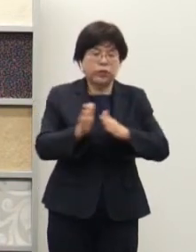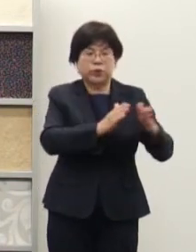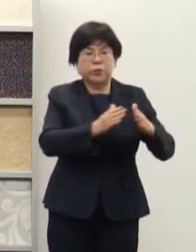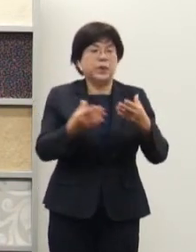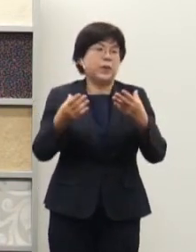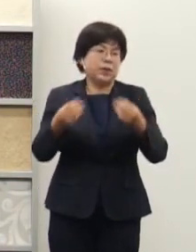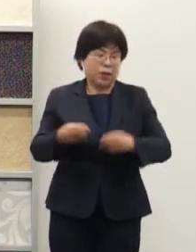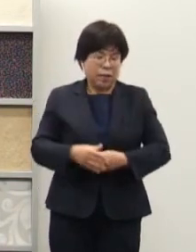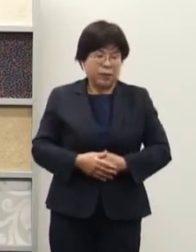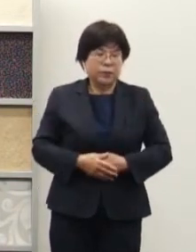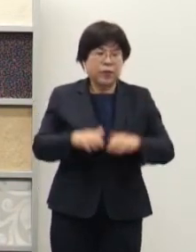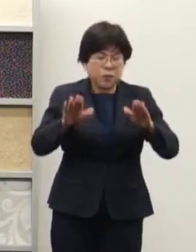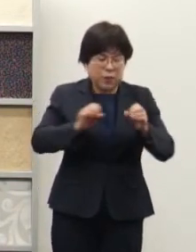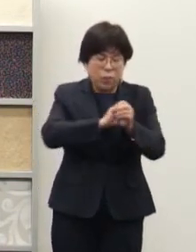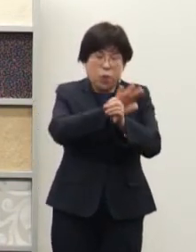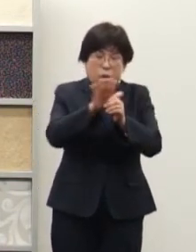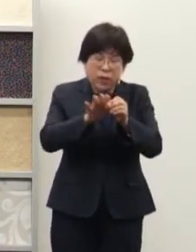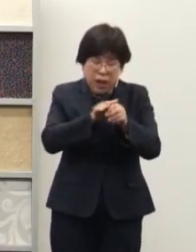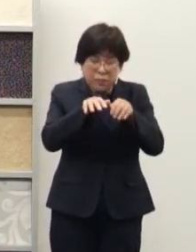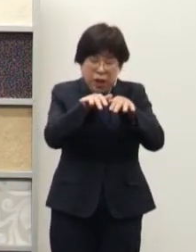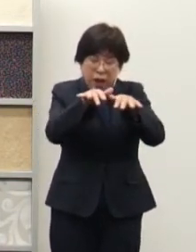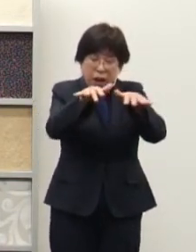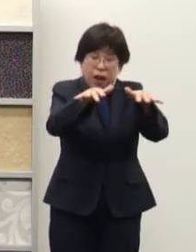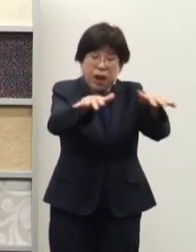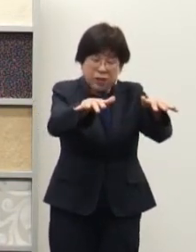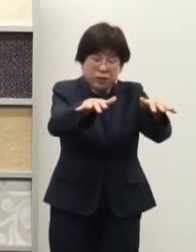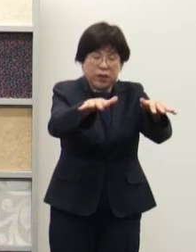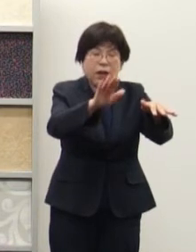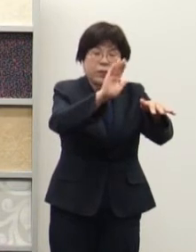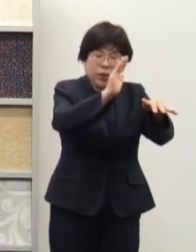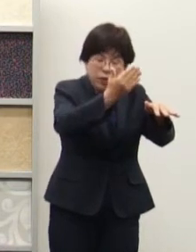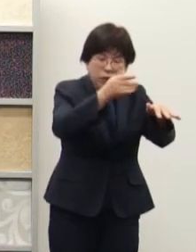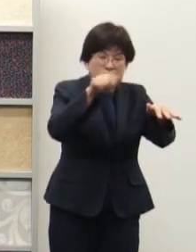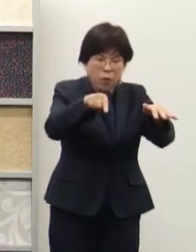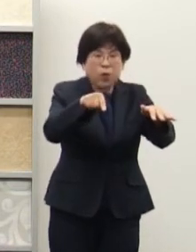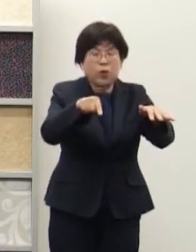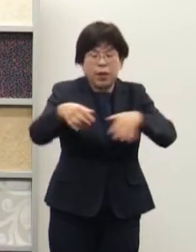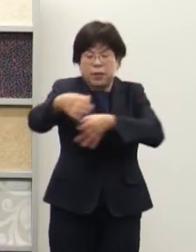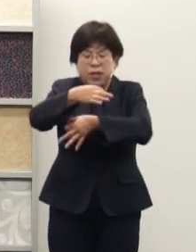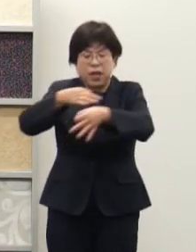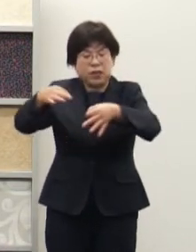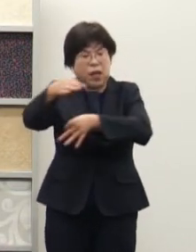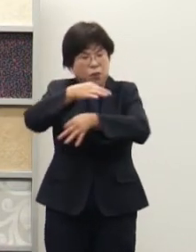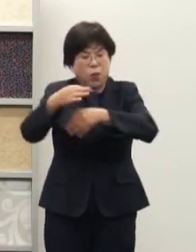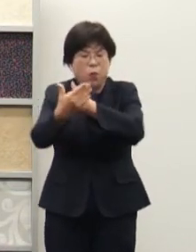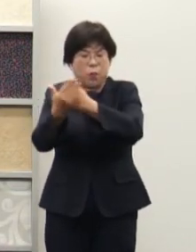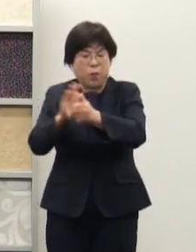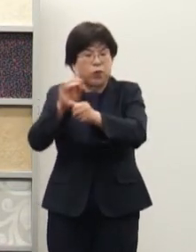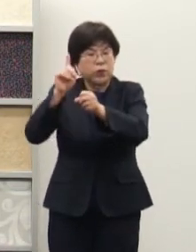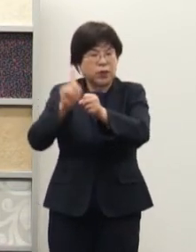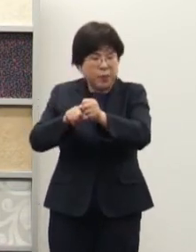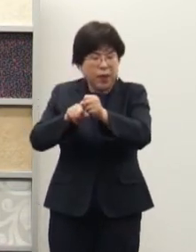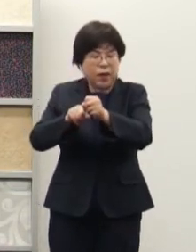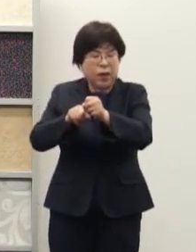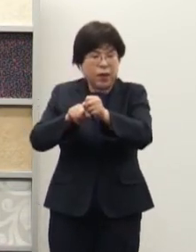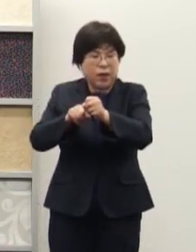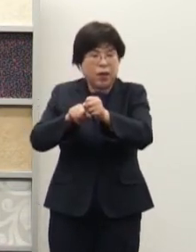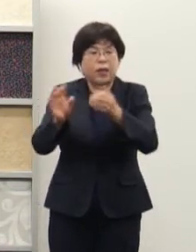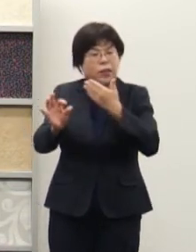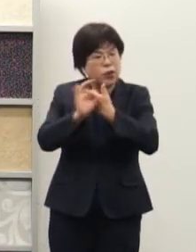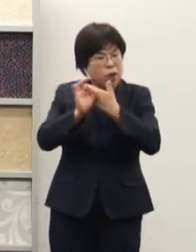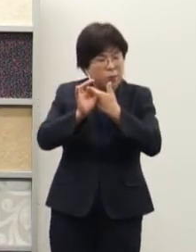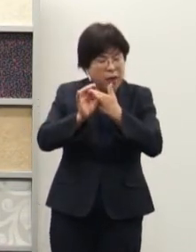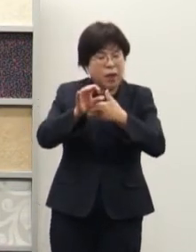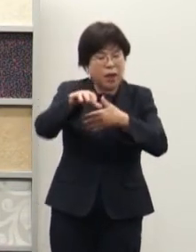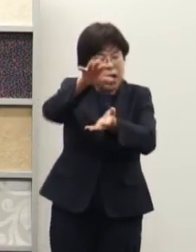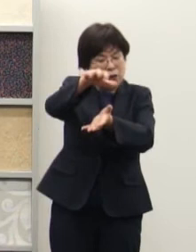長引くコロナ禍にあっても、県内経済の基盤であります、事業活動を守り抜いていくため、売上の減少などによりま